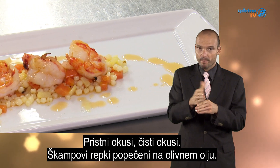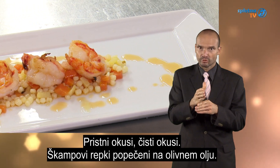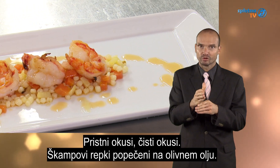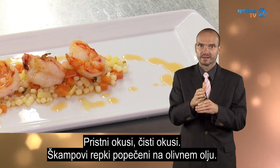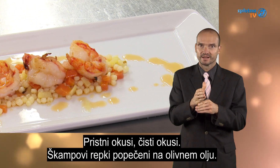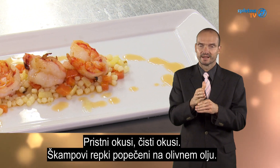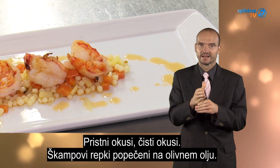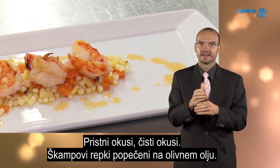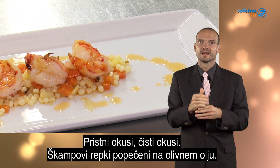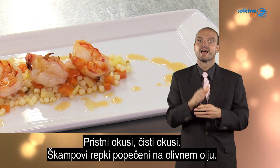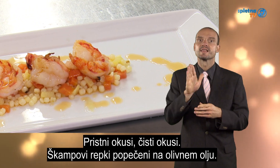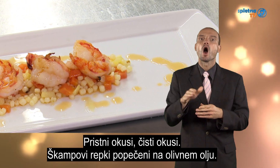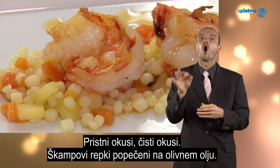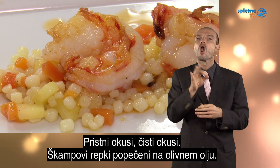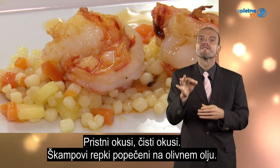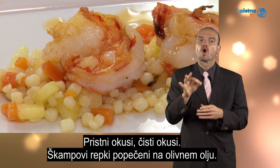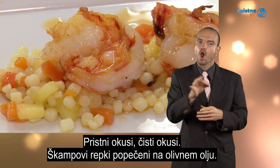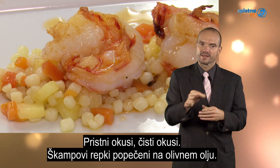popečeni na olivnem olju.